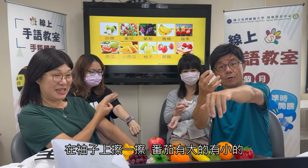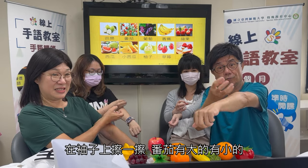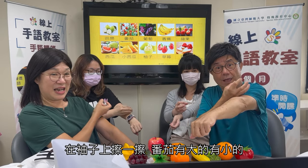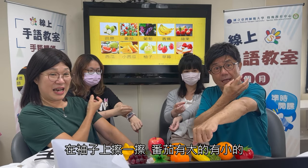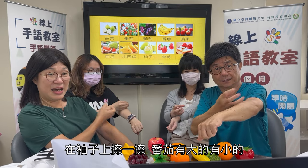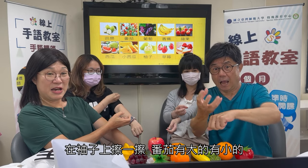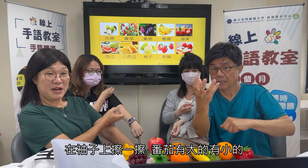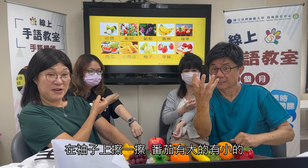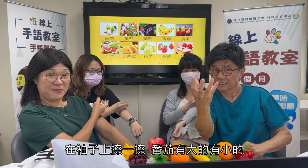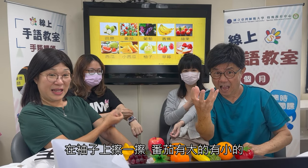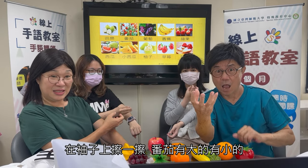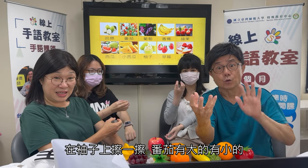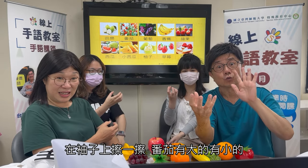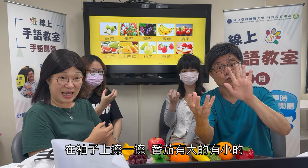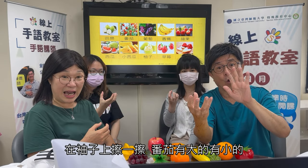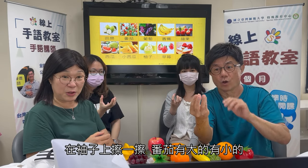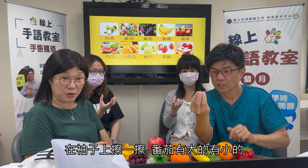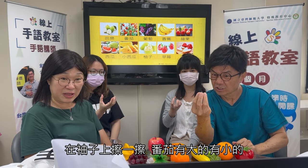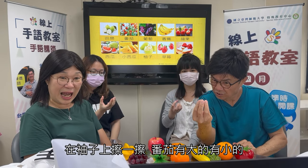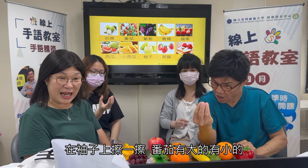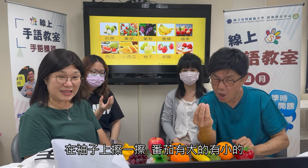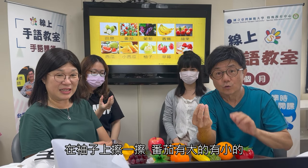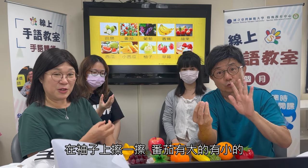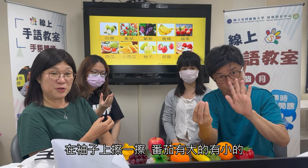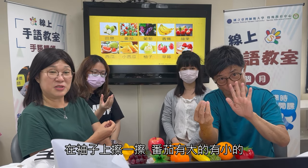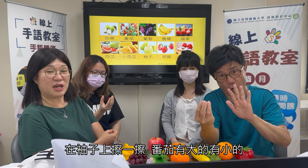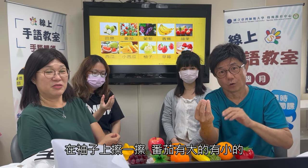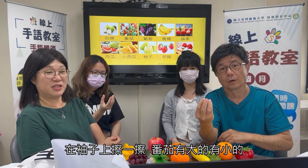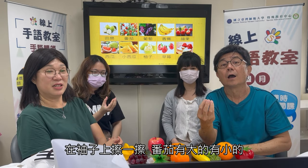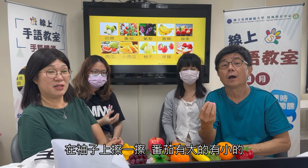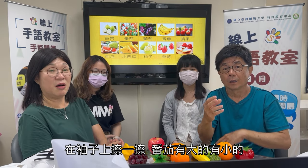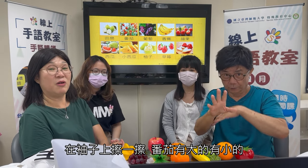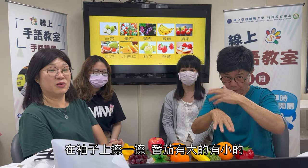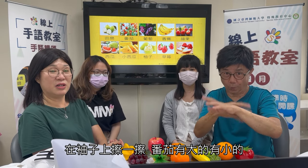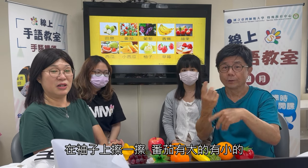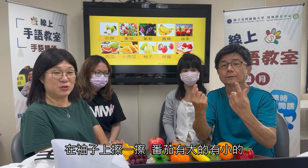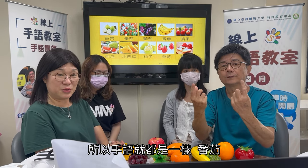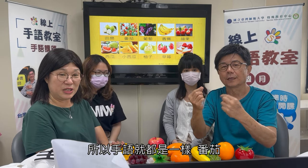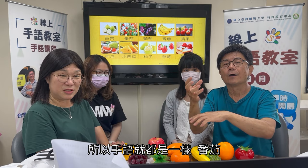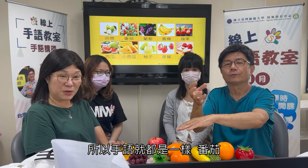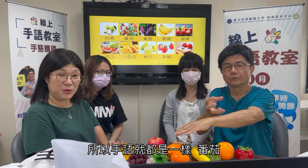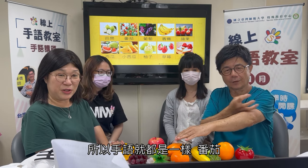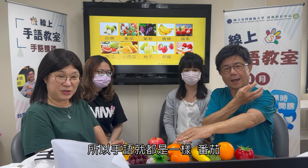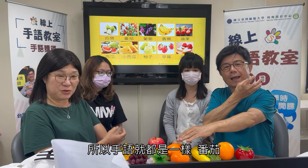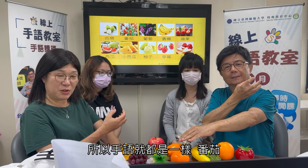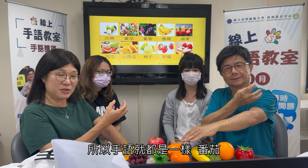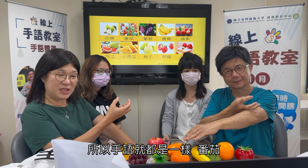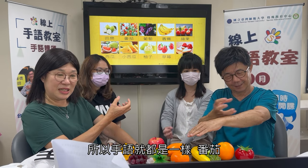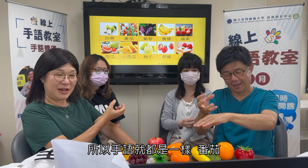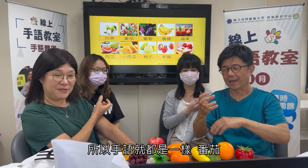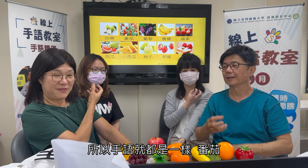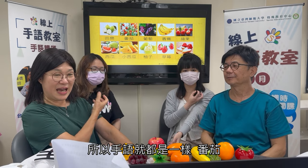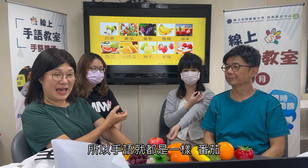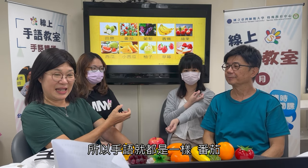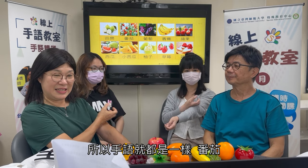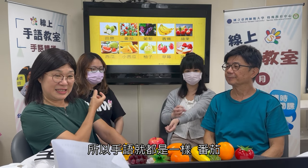擦，番茄啊，有大的也有小的哦，所以手语就都是一样，番